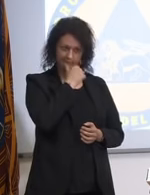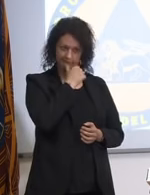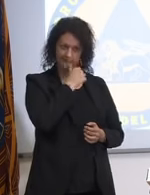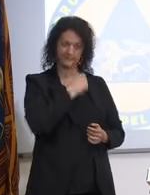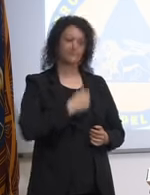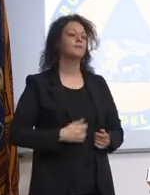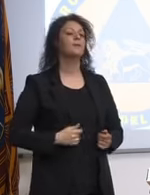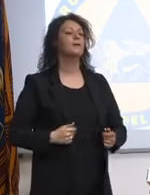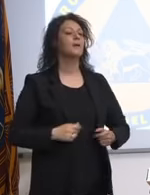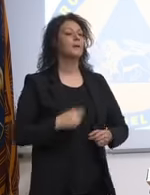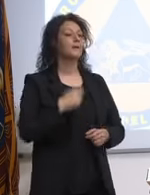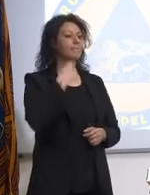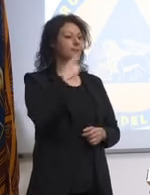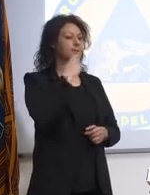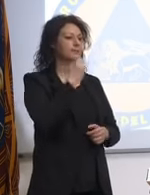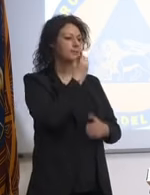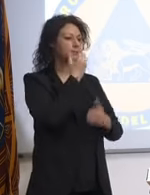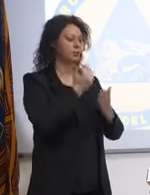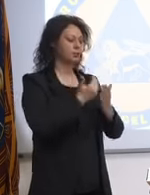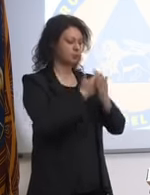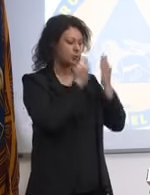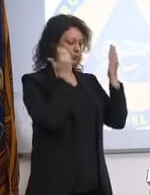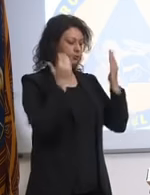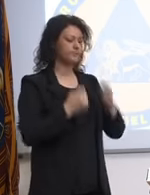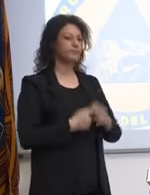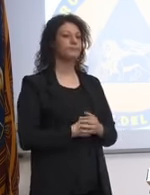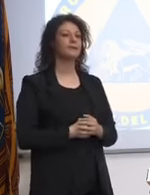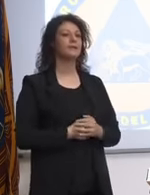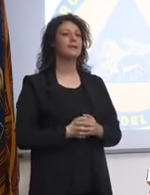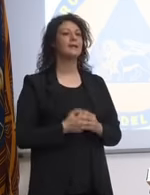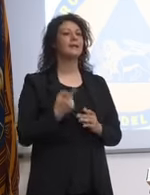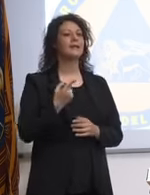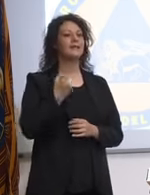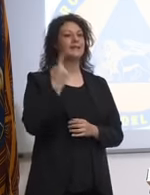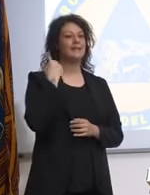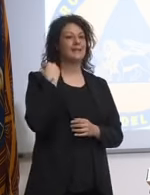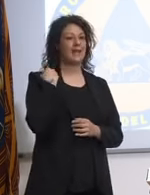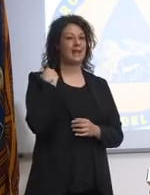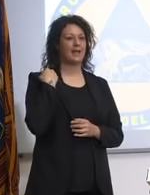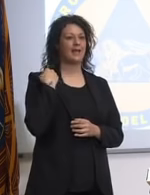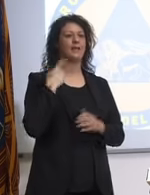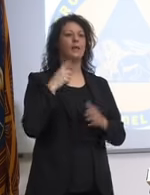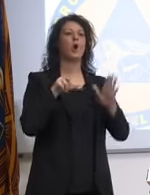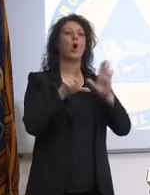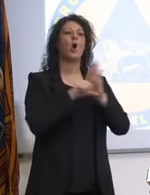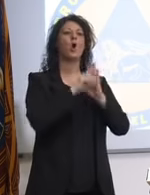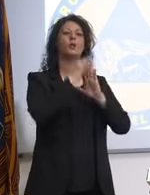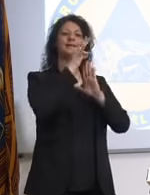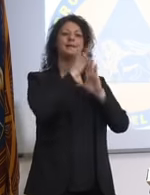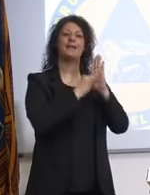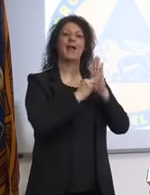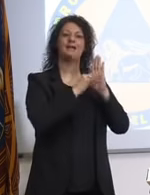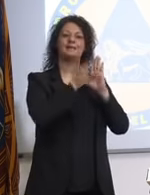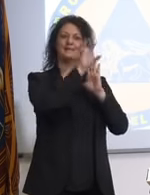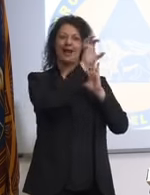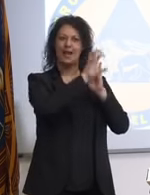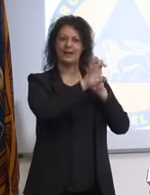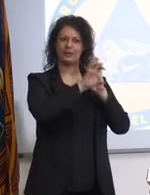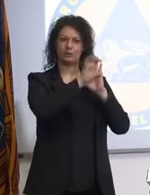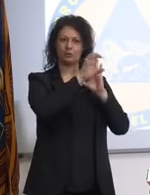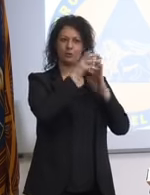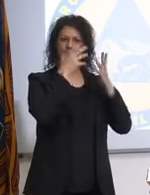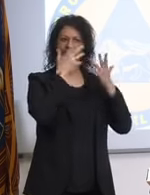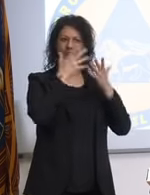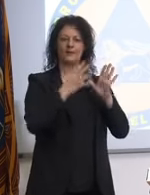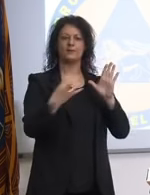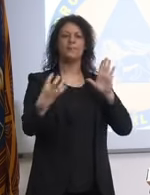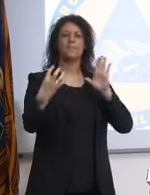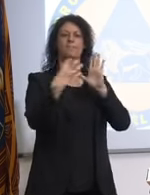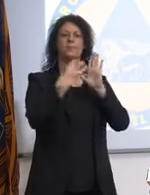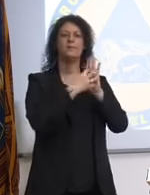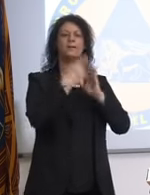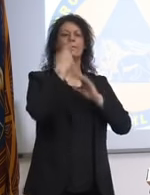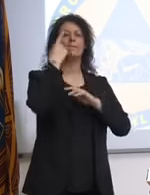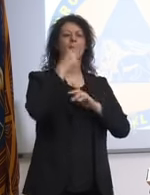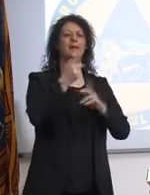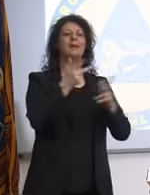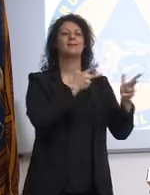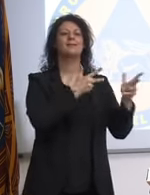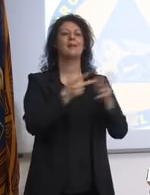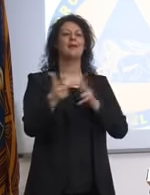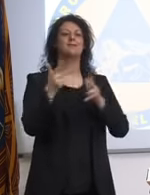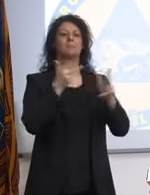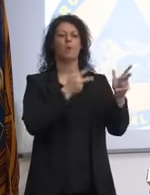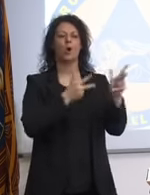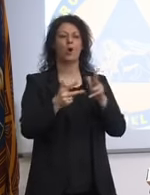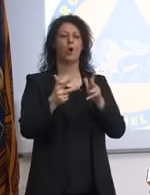Presidente, buongiorno. Ciao. Ieri è stato pubblicato un decreto, la sua ordinanza, scusi, per quanto riguarda la mobilità, il trasporto pubblico